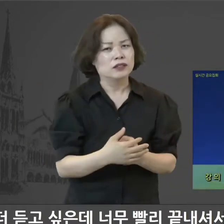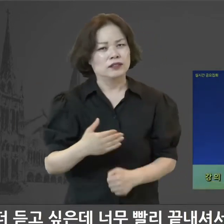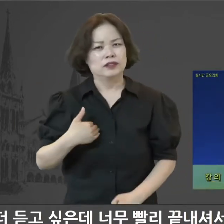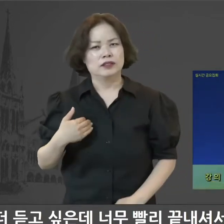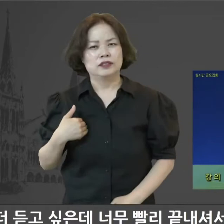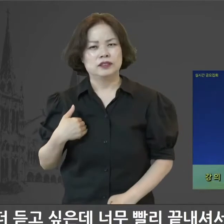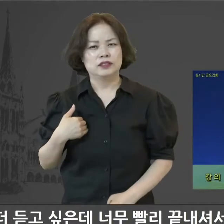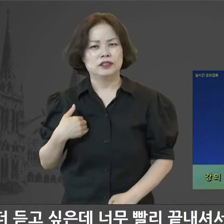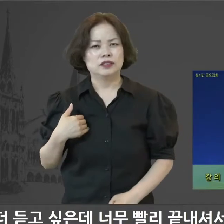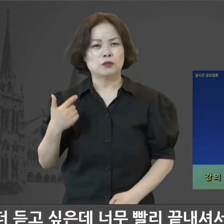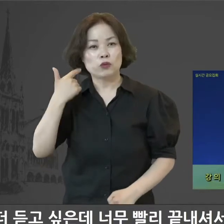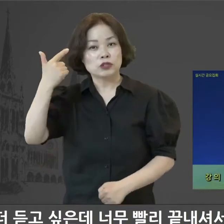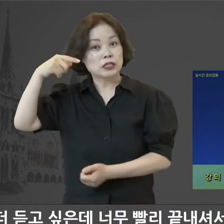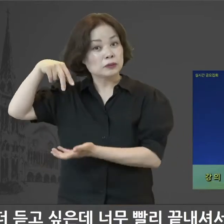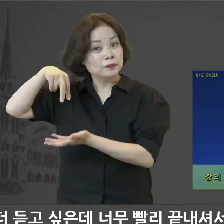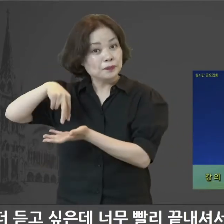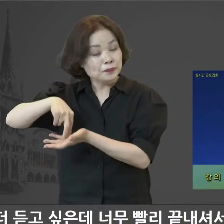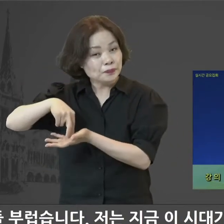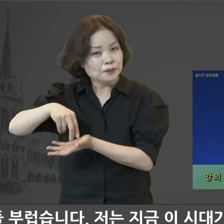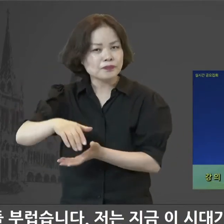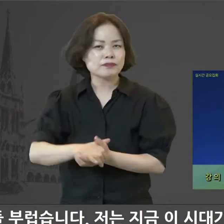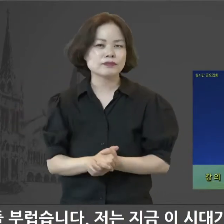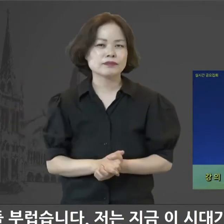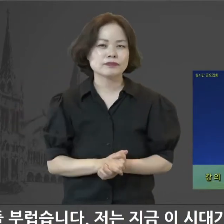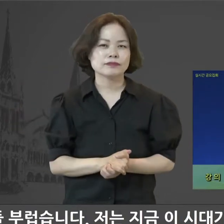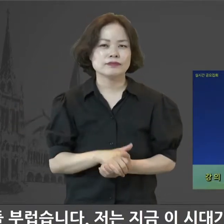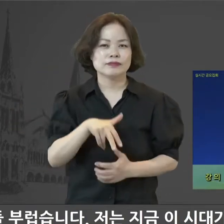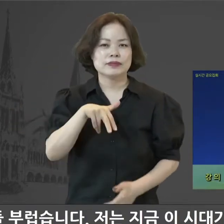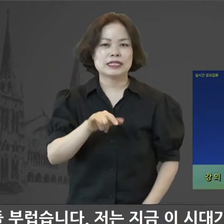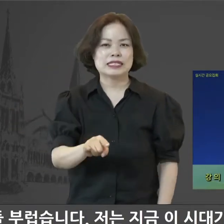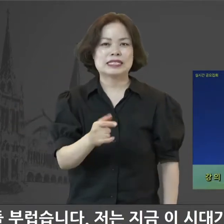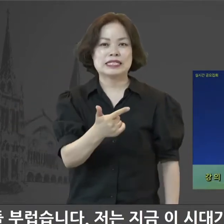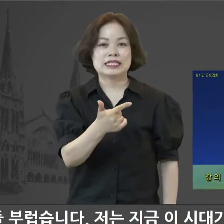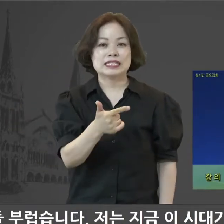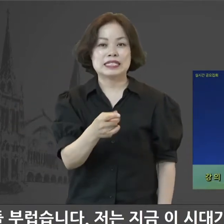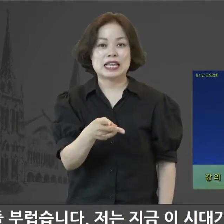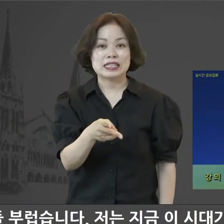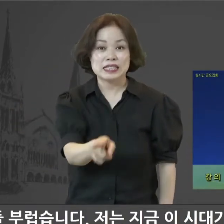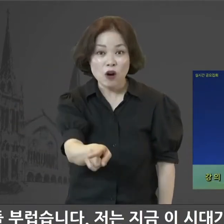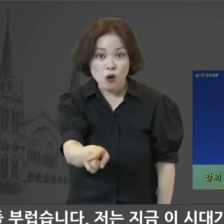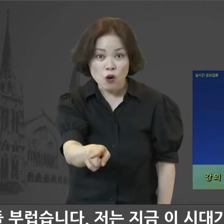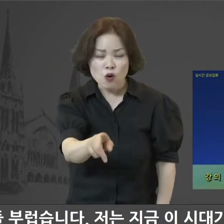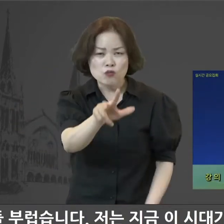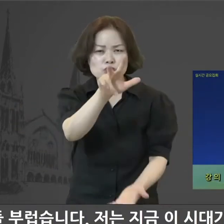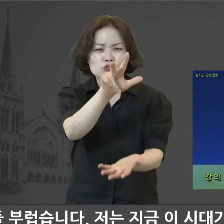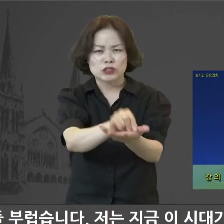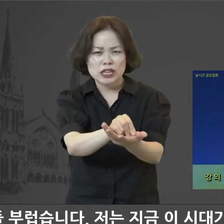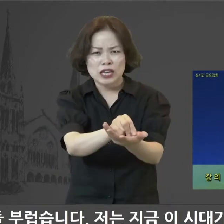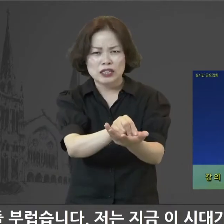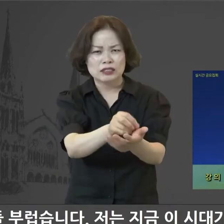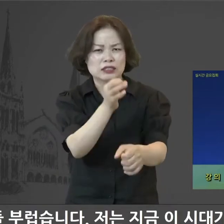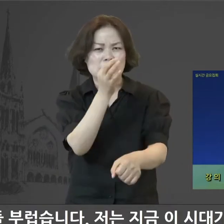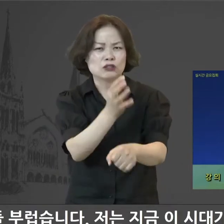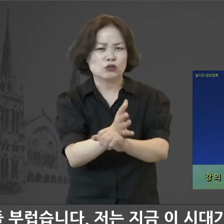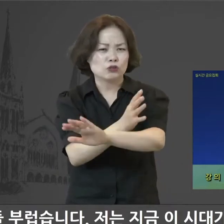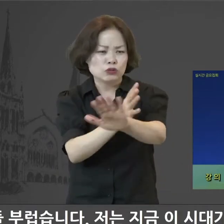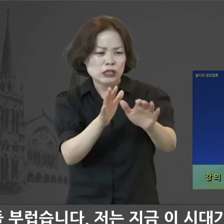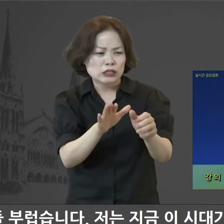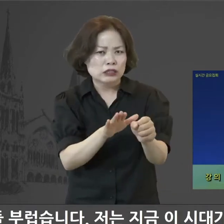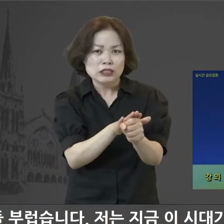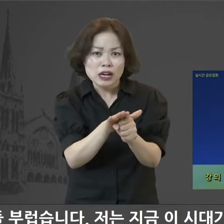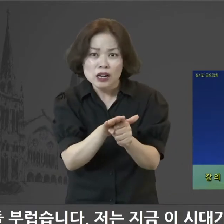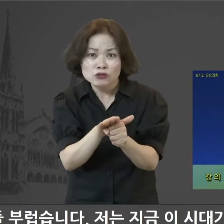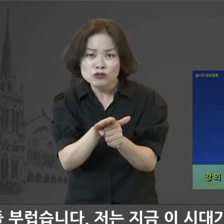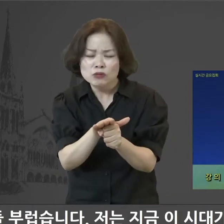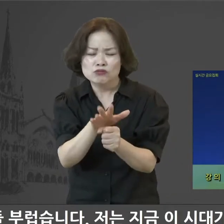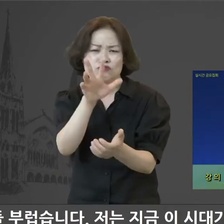이 교계에서 이 젠더 문제 이것이 그냥 단순한 우리 그냥 사랑하게 해주세요